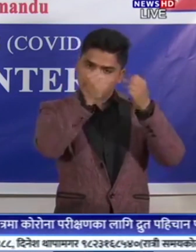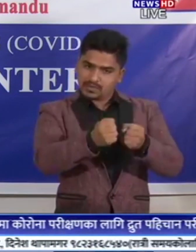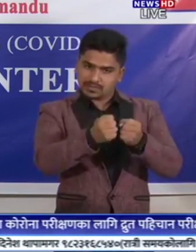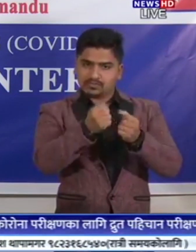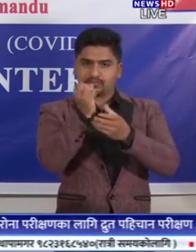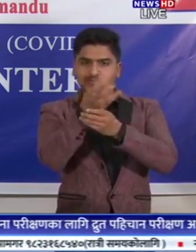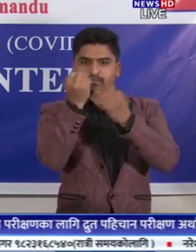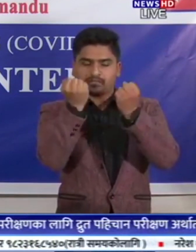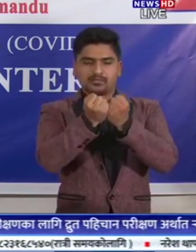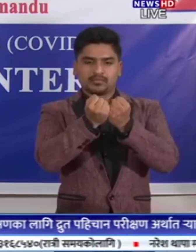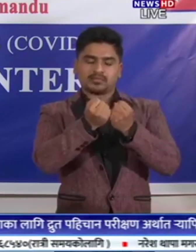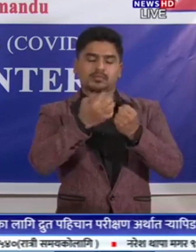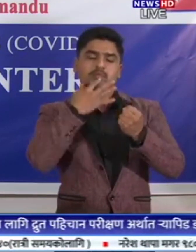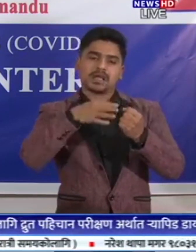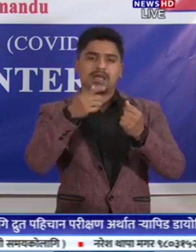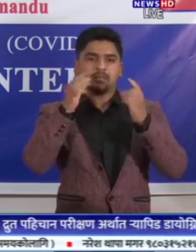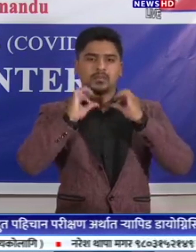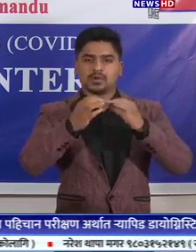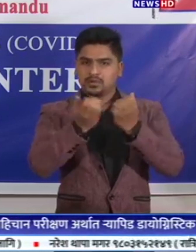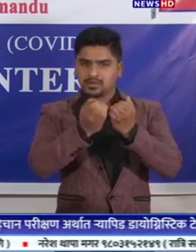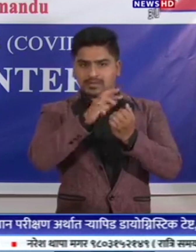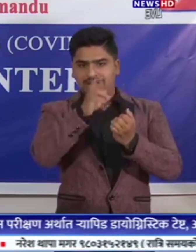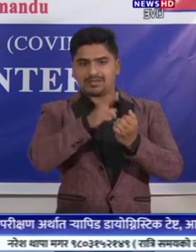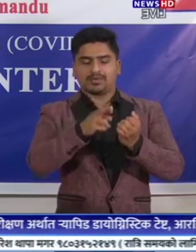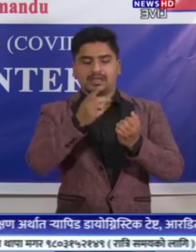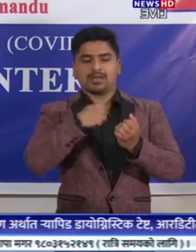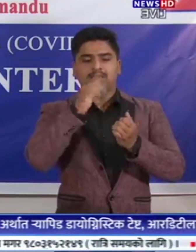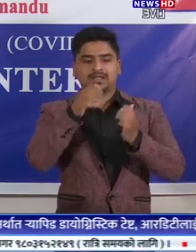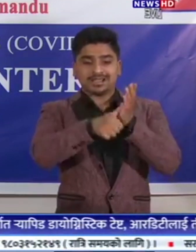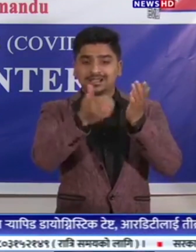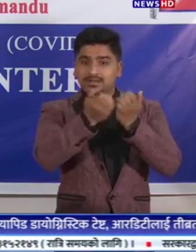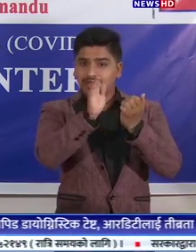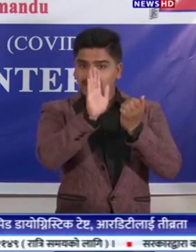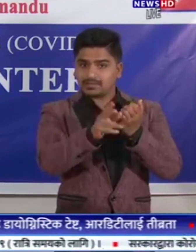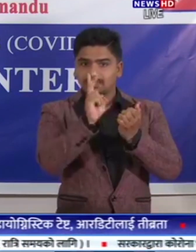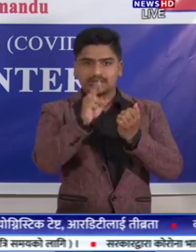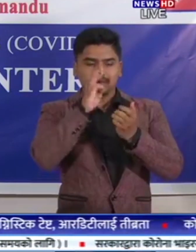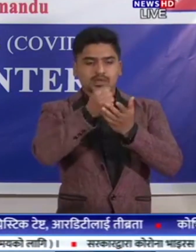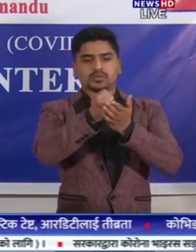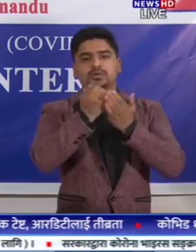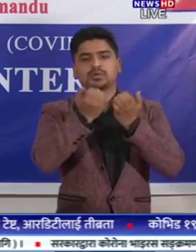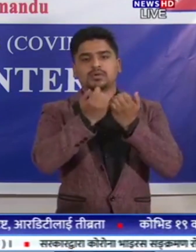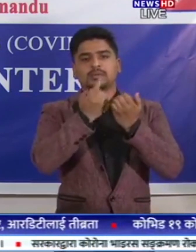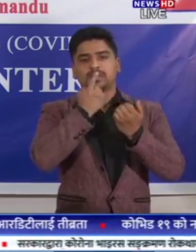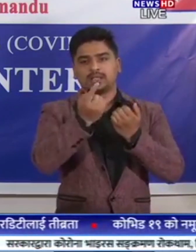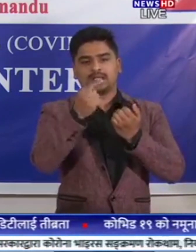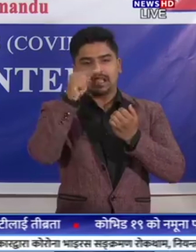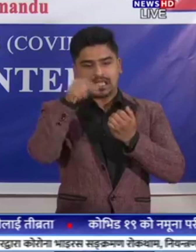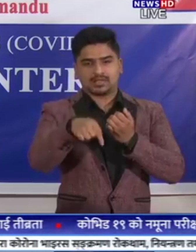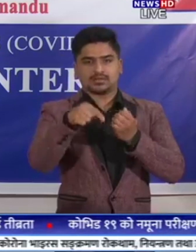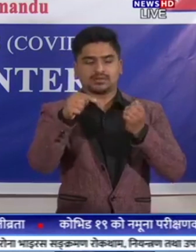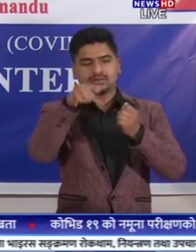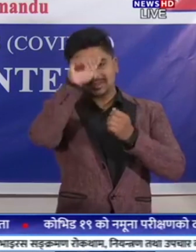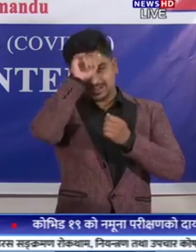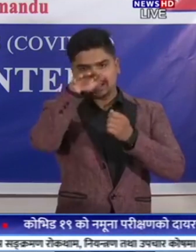को अनिवारे रूप मा पालोना गरो रहामीले जन्स टेस्ट रुगरी रहाएका शूं तेस्मा चाहीं स्वयक गरों बन्दे आजको